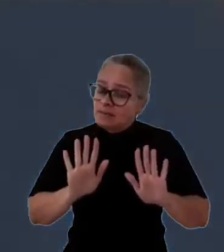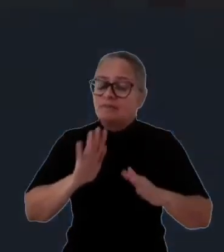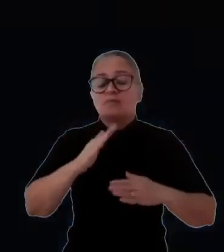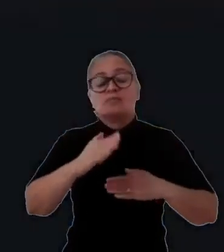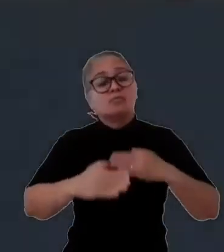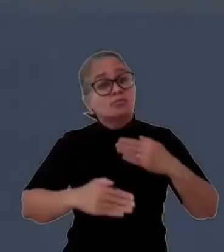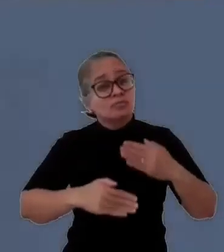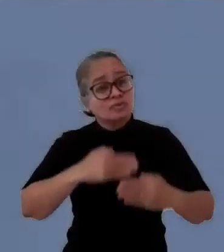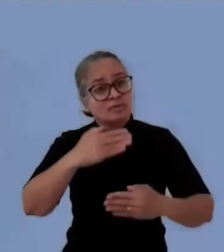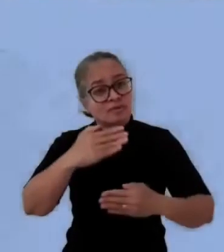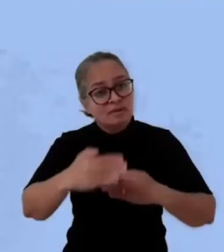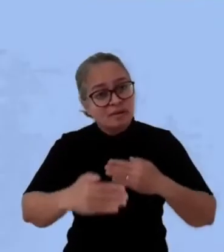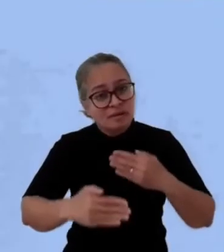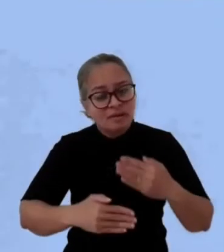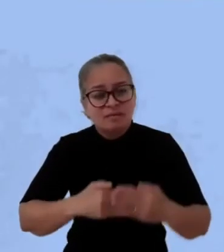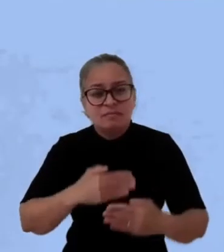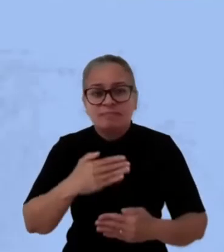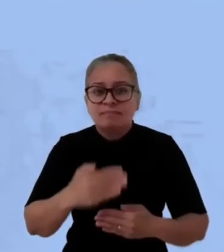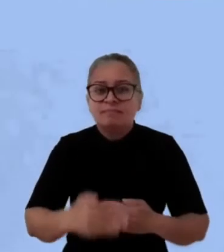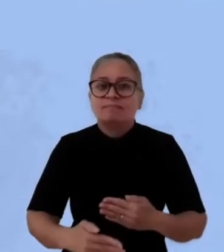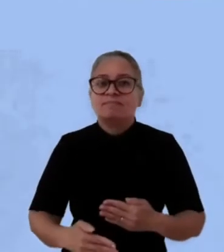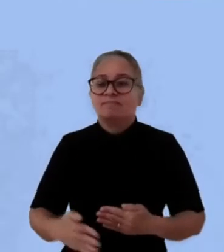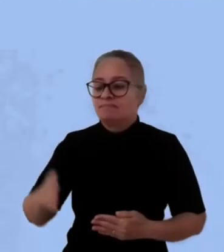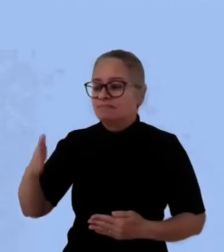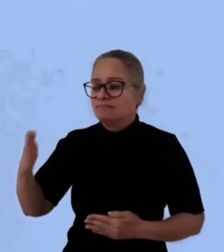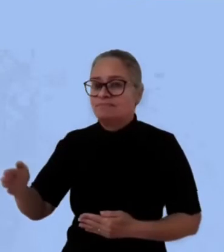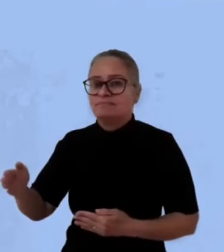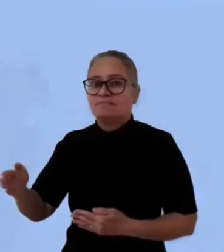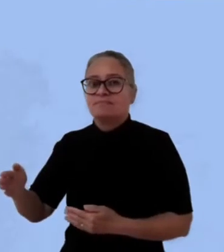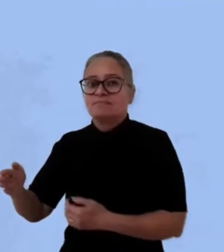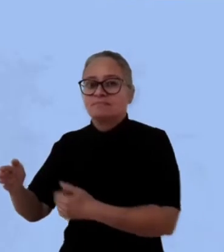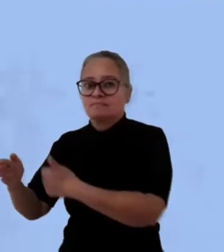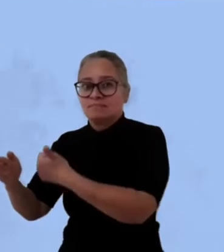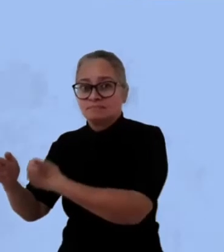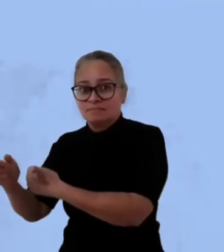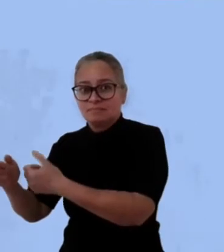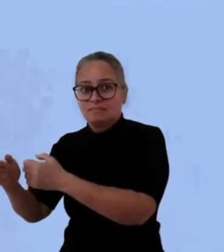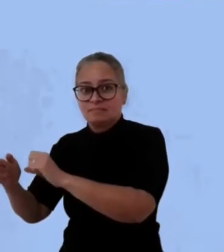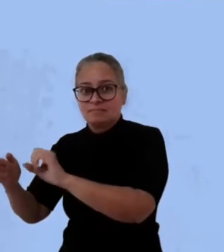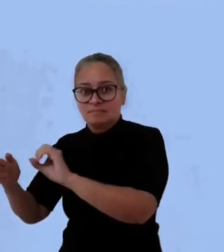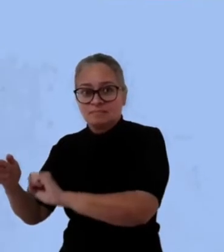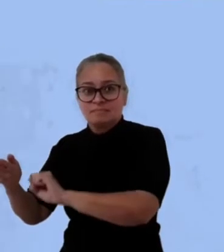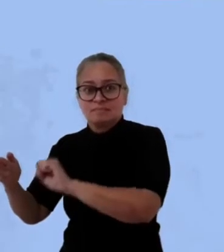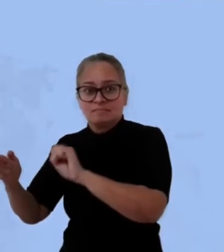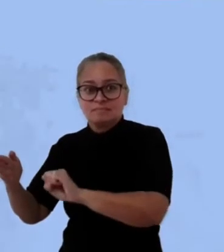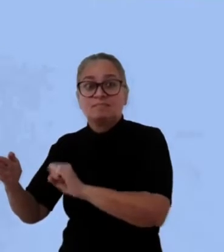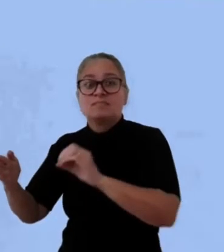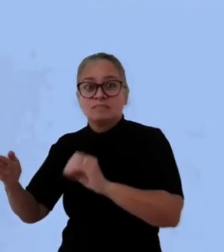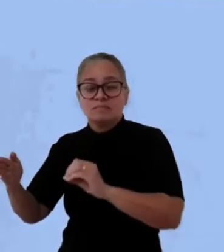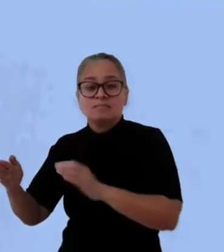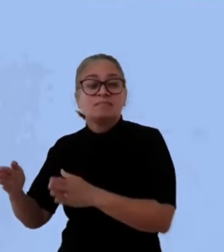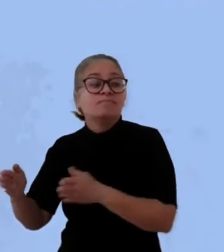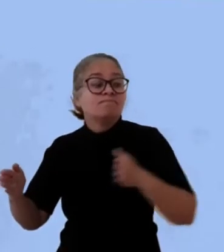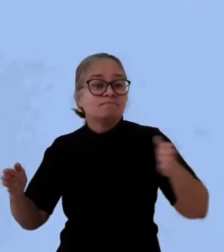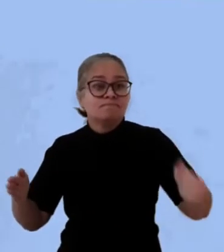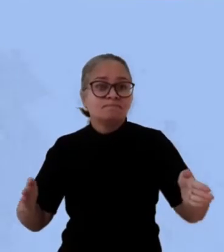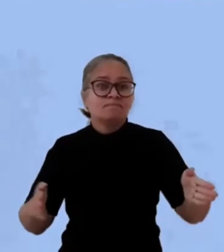Mas calma, ainda vamos continuar contando com o passar do tempo. Então,